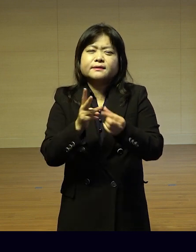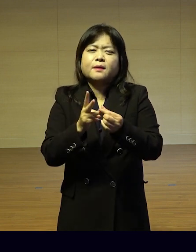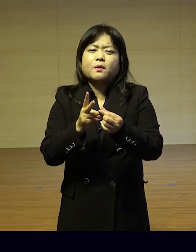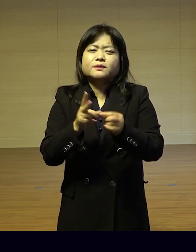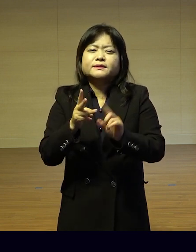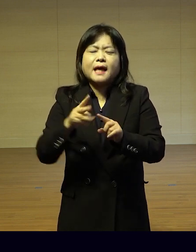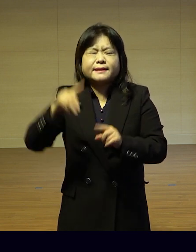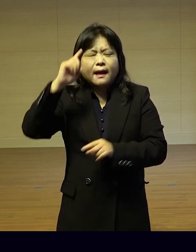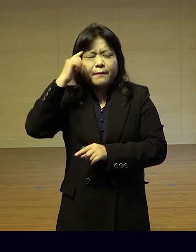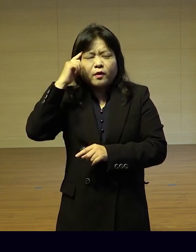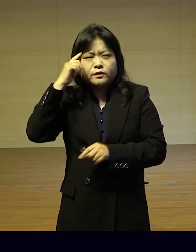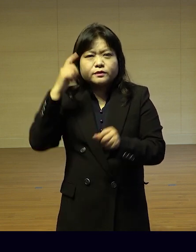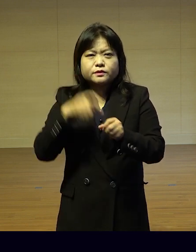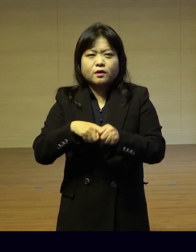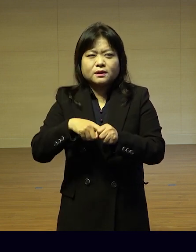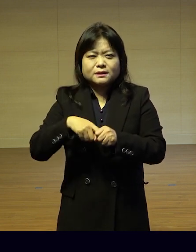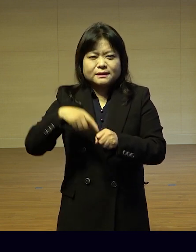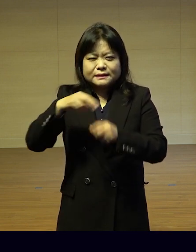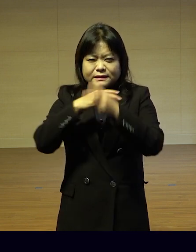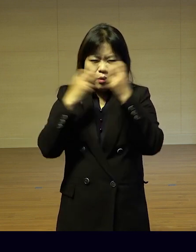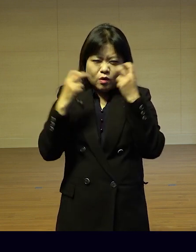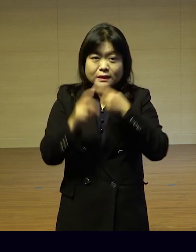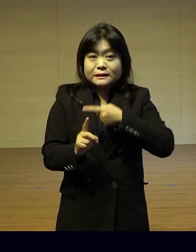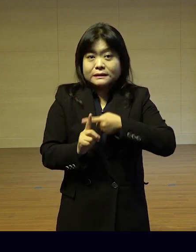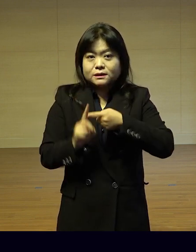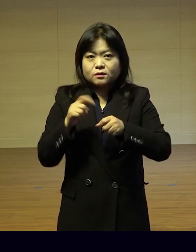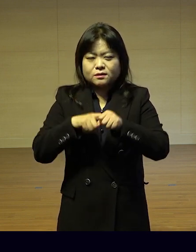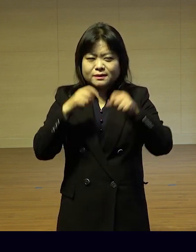사변적 이성의 단계, 또 긍정적 이성의 단계죠.